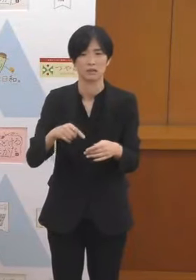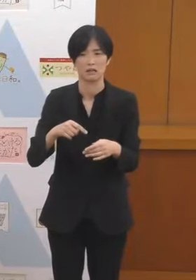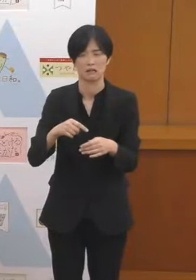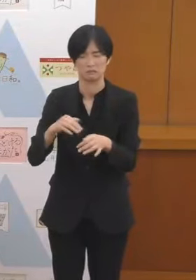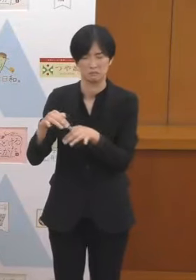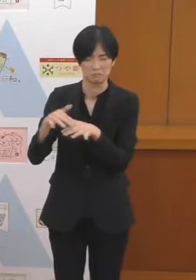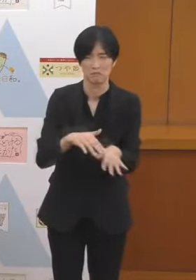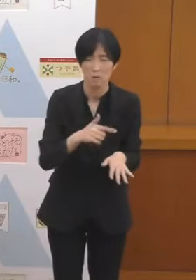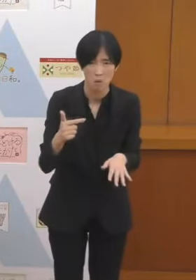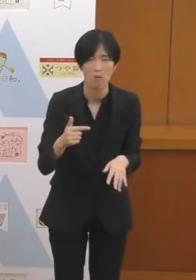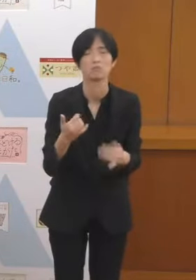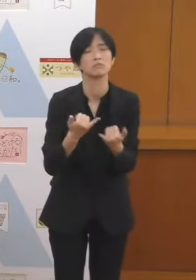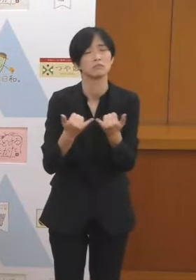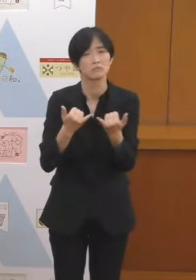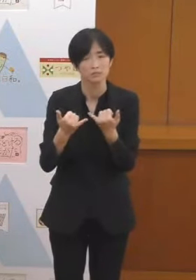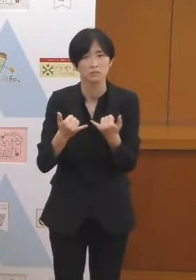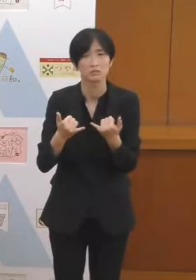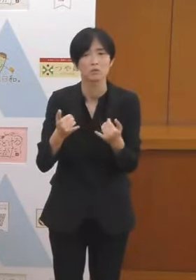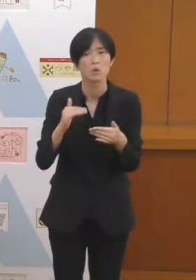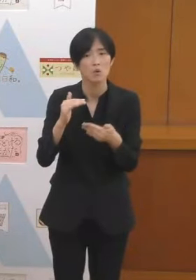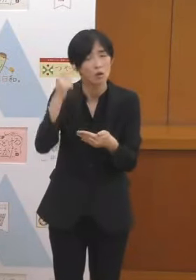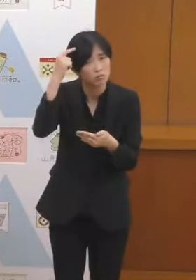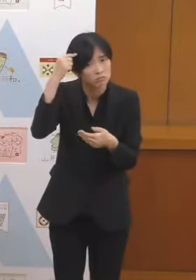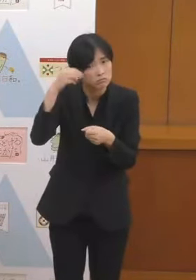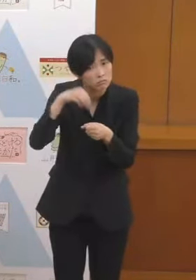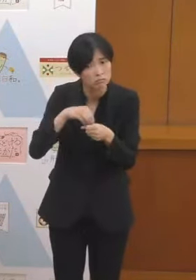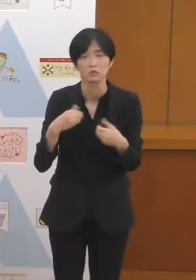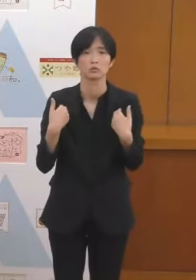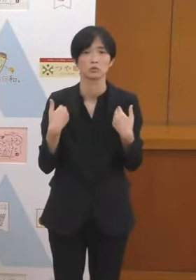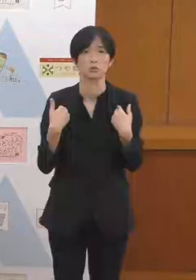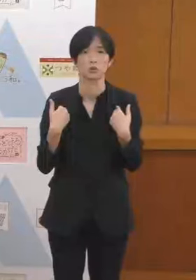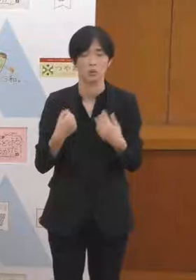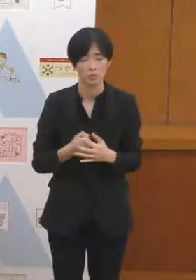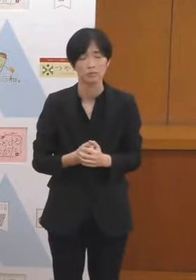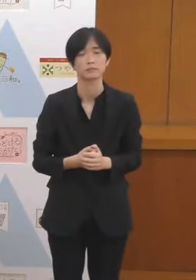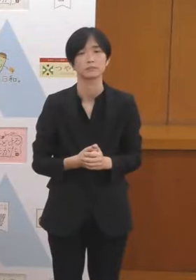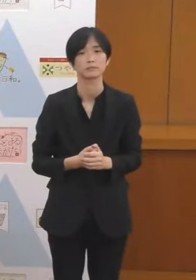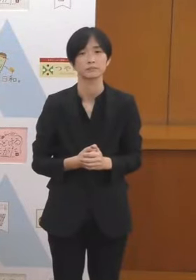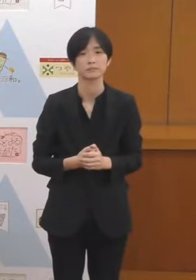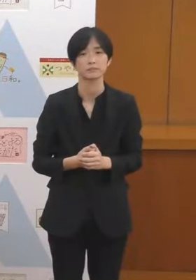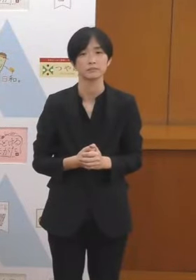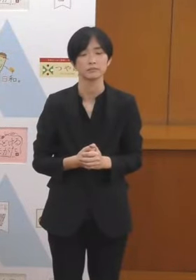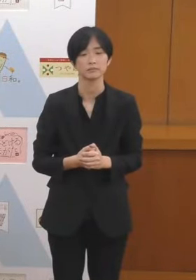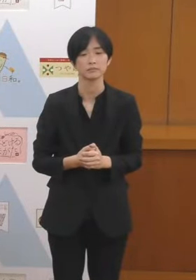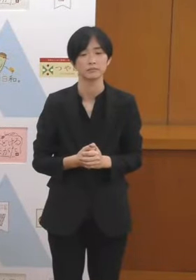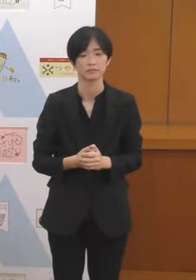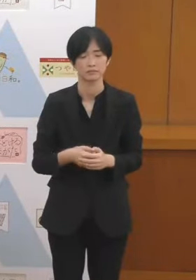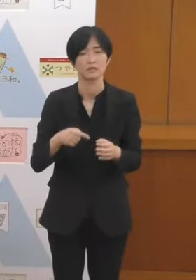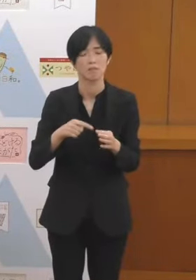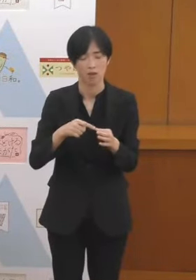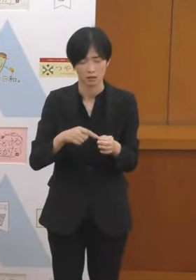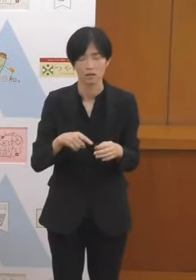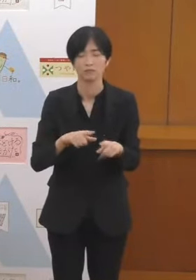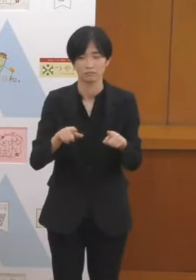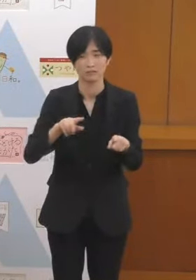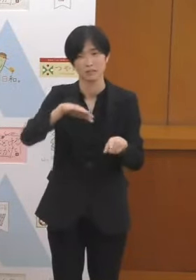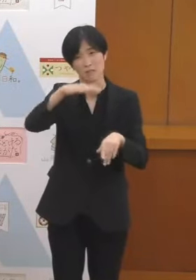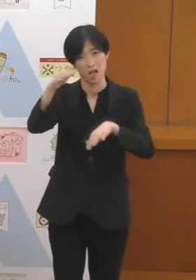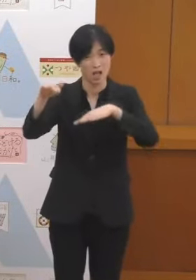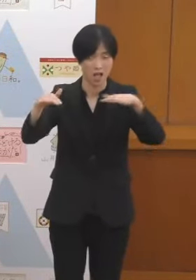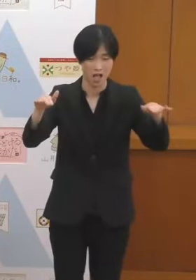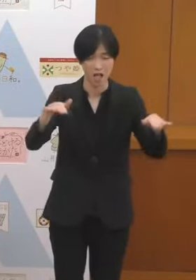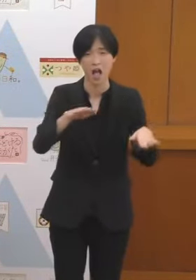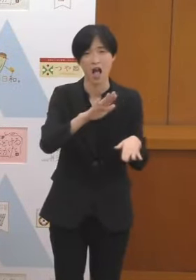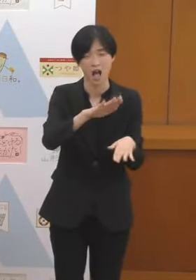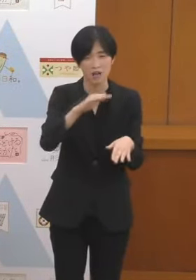念頭に置いていかなきゃいけないという風に思っていますう本当に山形県は山がたくさんあってえ風港の